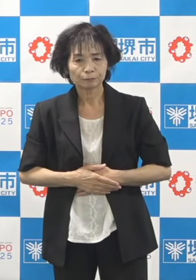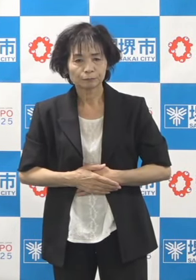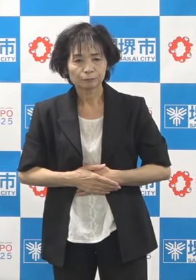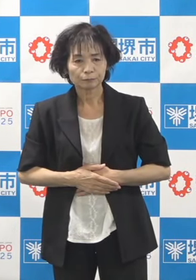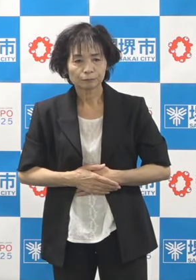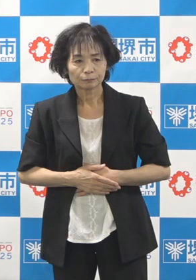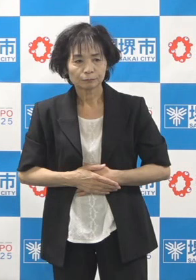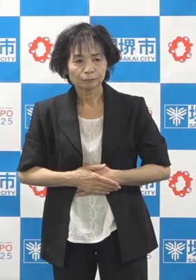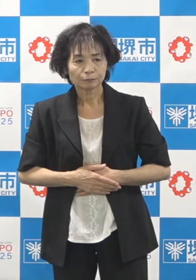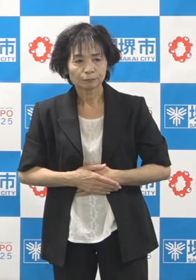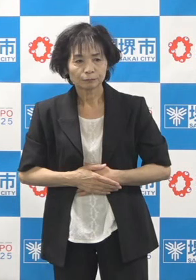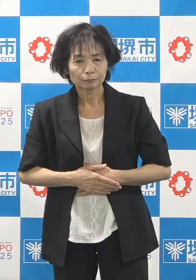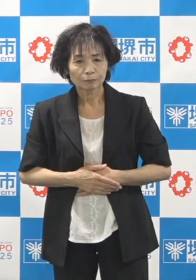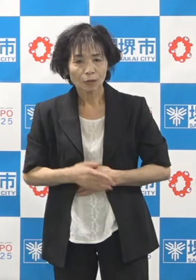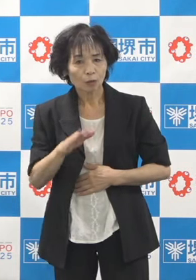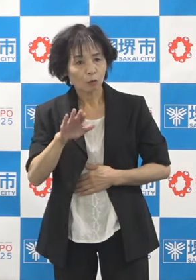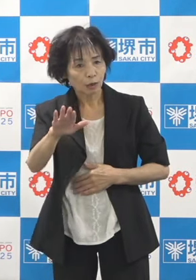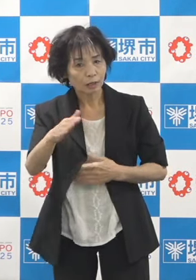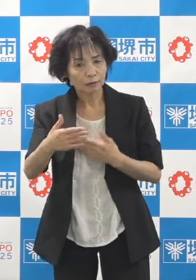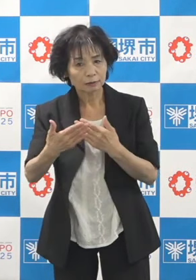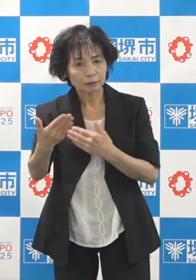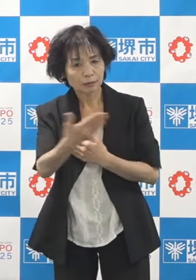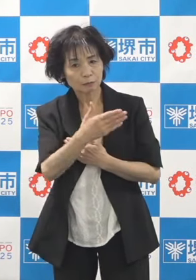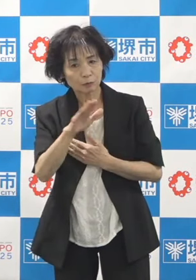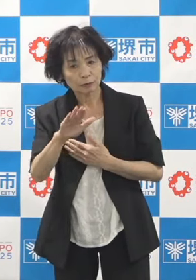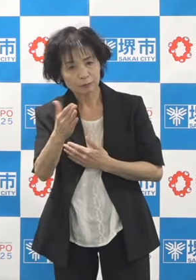はい、それでは他にご質問いかがでしょうか。